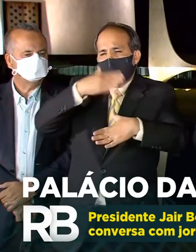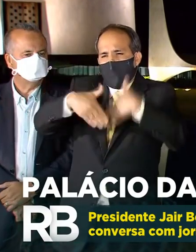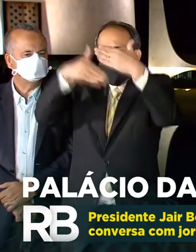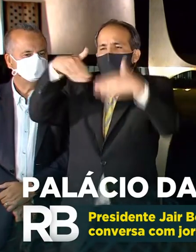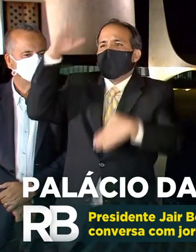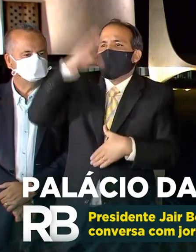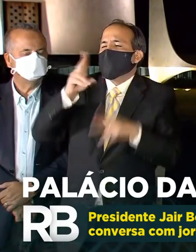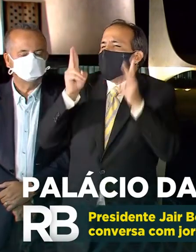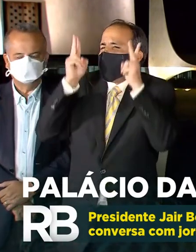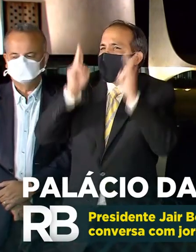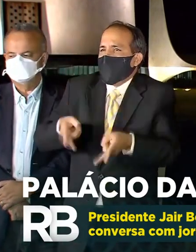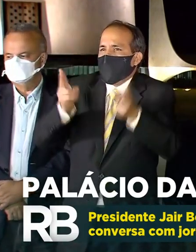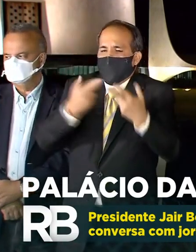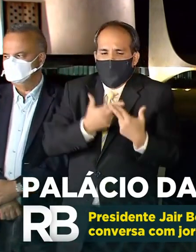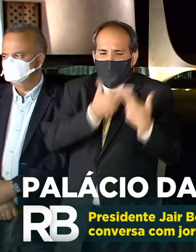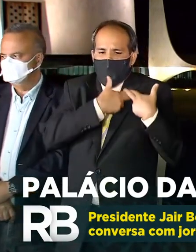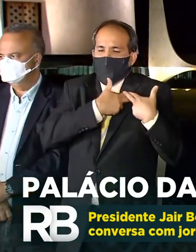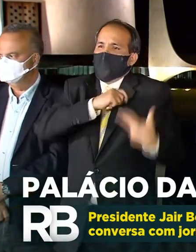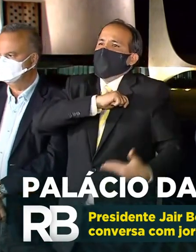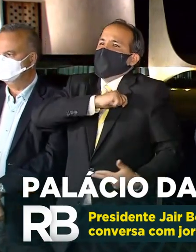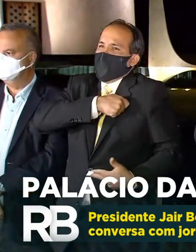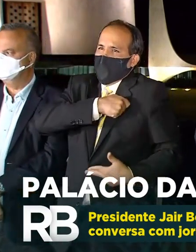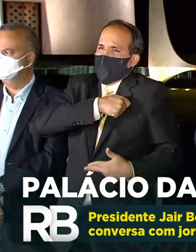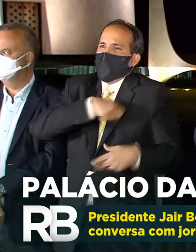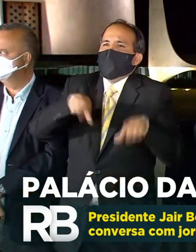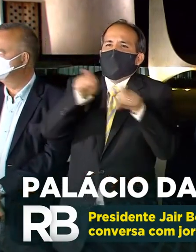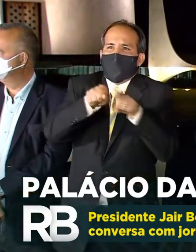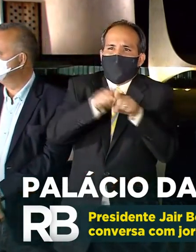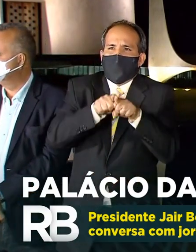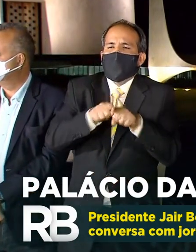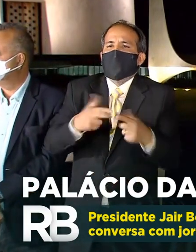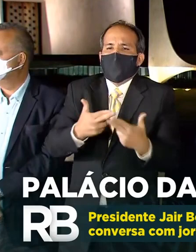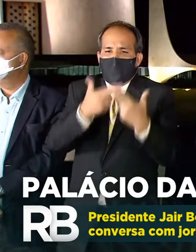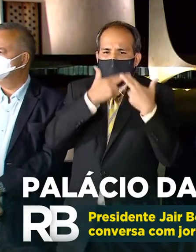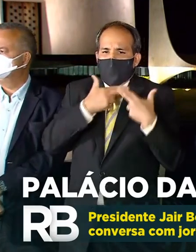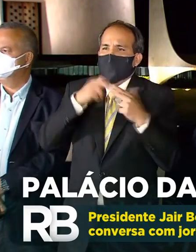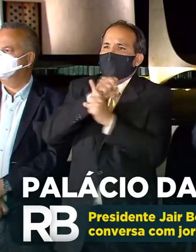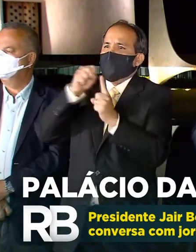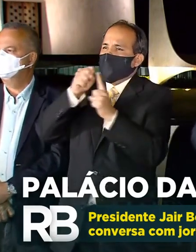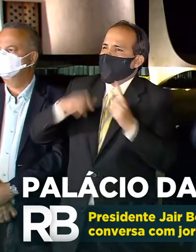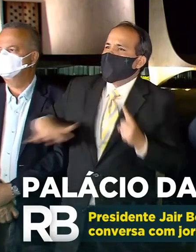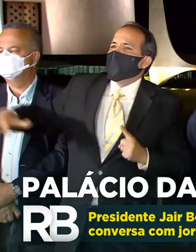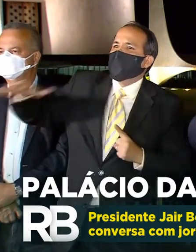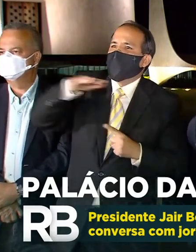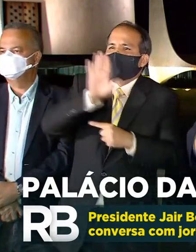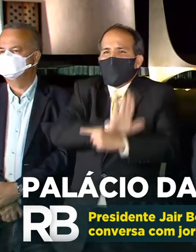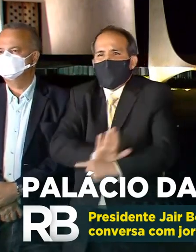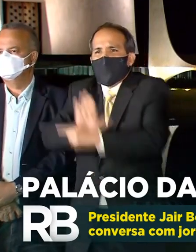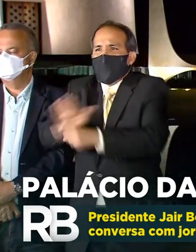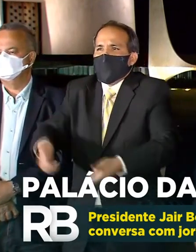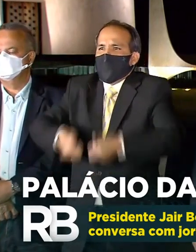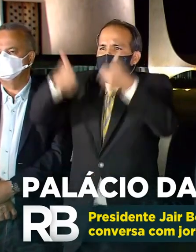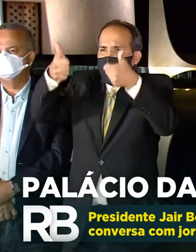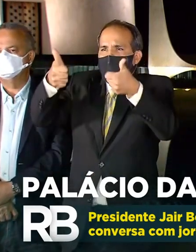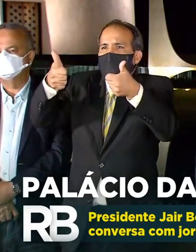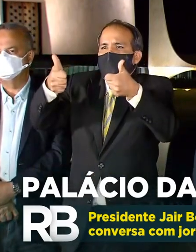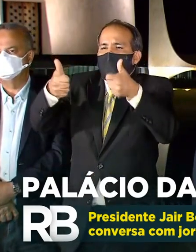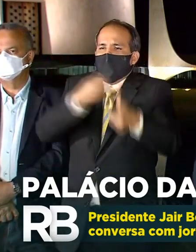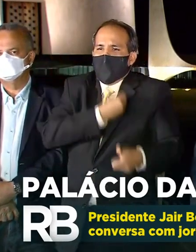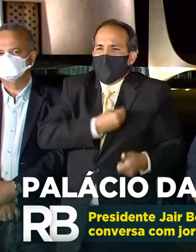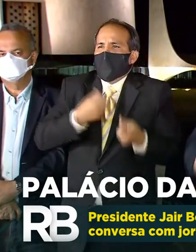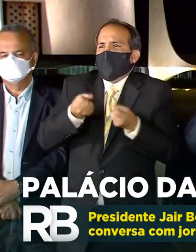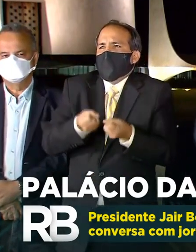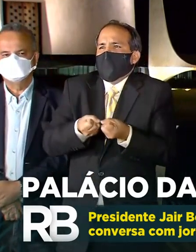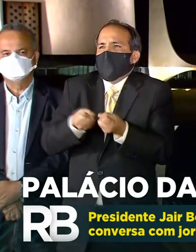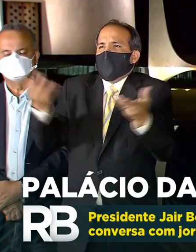sempre com responsabilidade fiscal, mas também com responsabilidade social para ajudar a melhorar a vida de milhões de brasileiros. Então